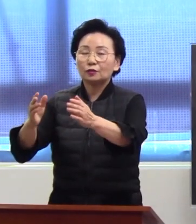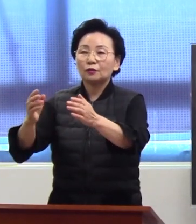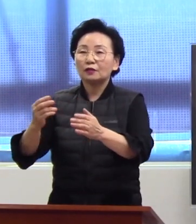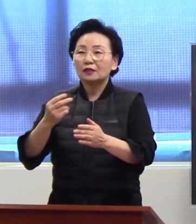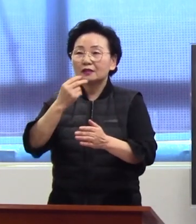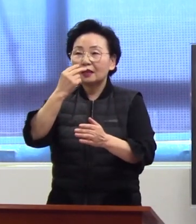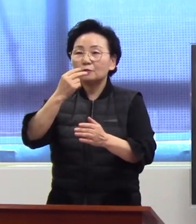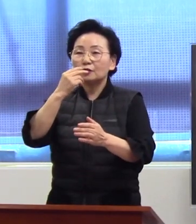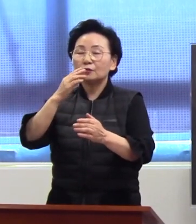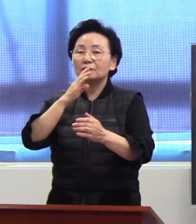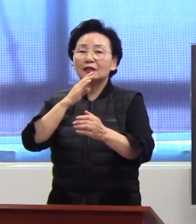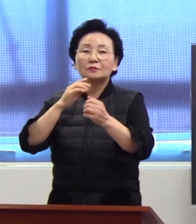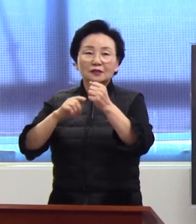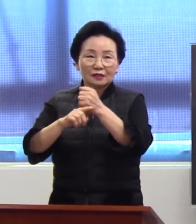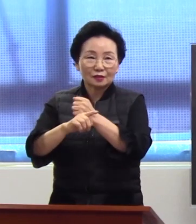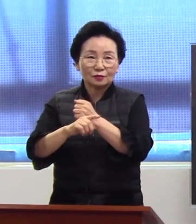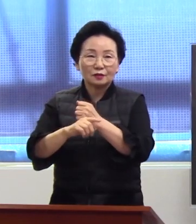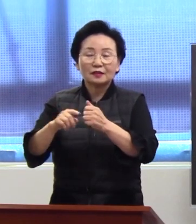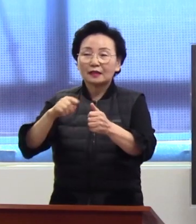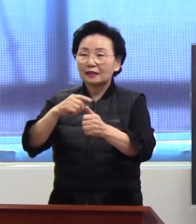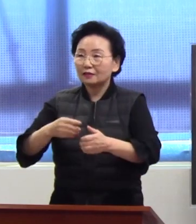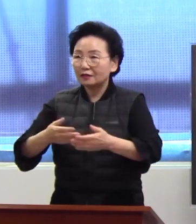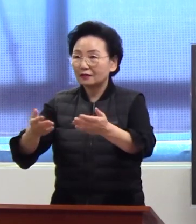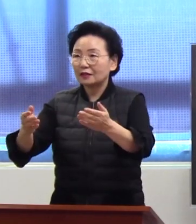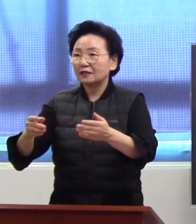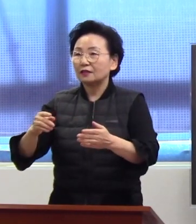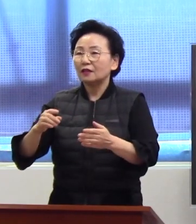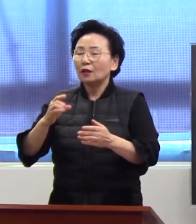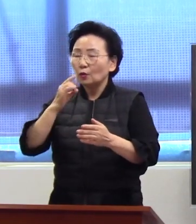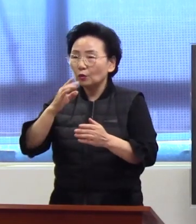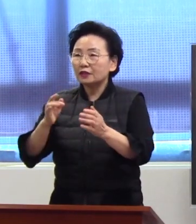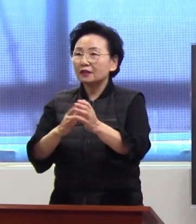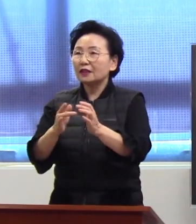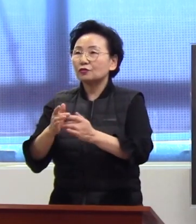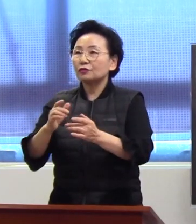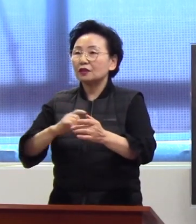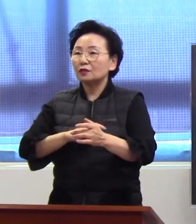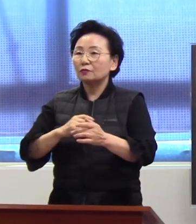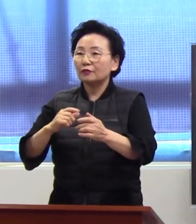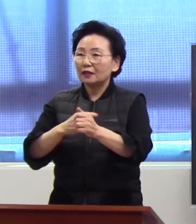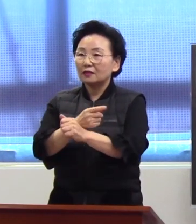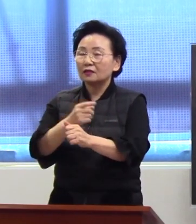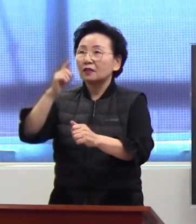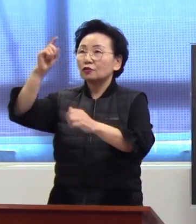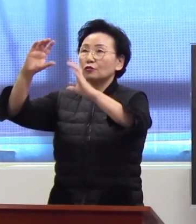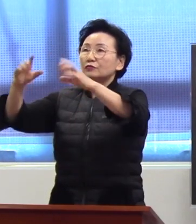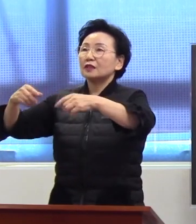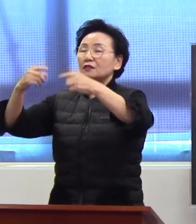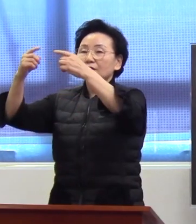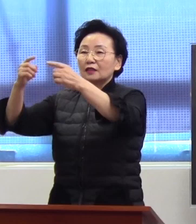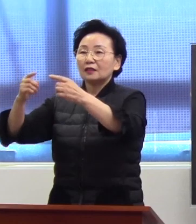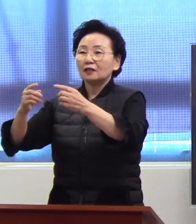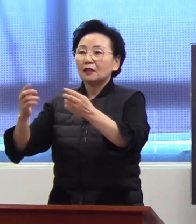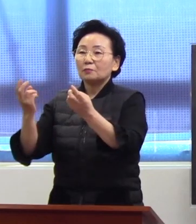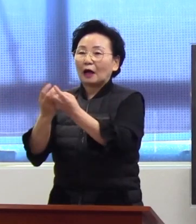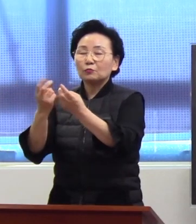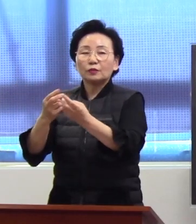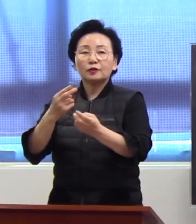길이고 생명이고 참뜻이라고 가르쳐 드렸잖아요. 오직 예수 이름 외에는 천국에 들어갈 방법이